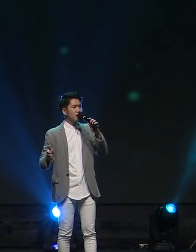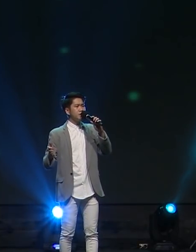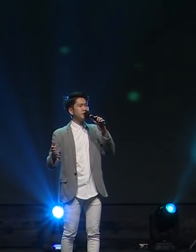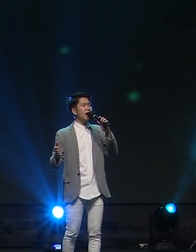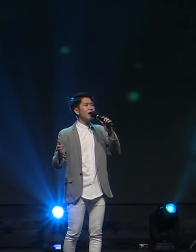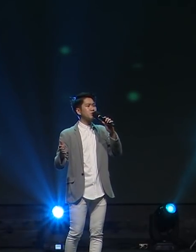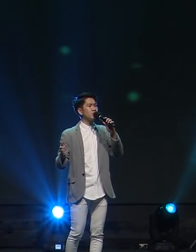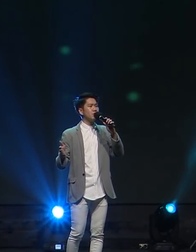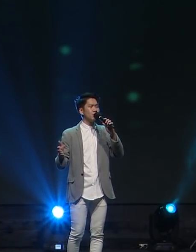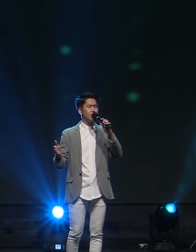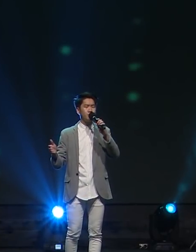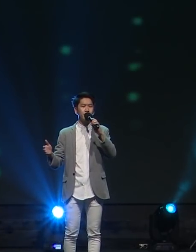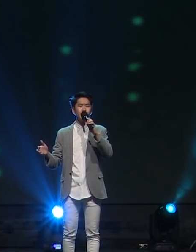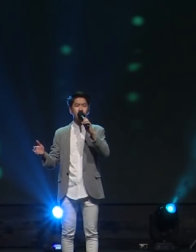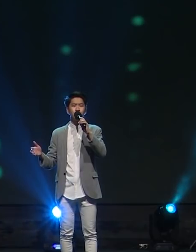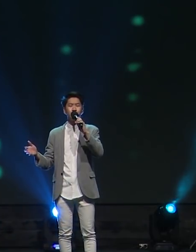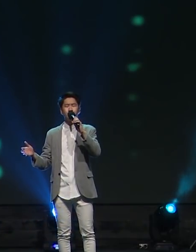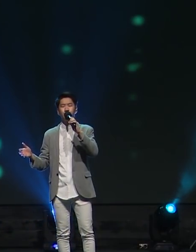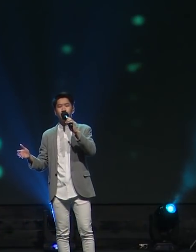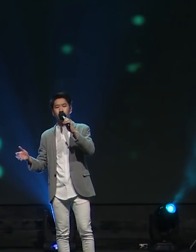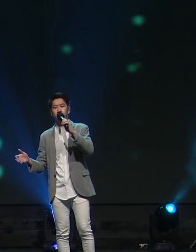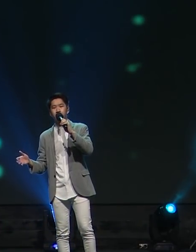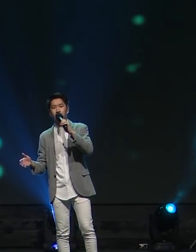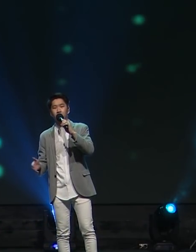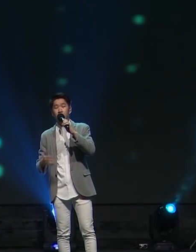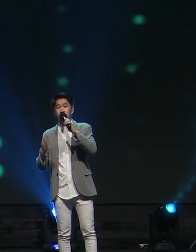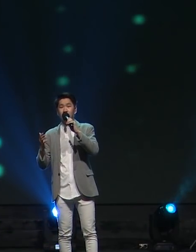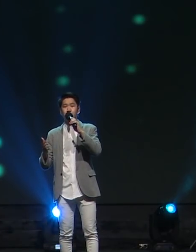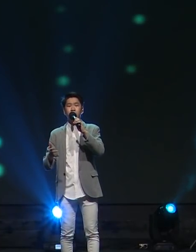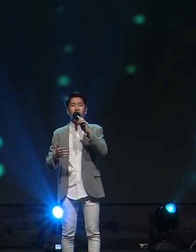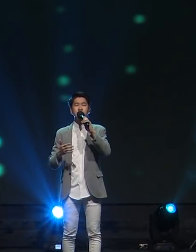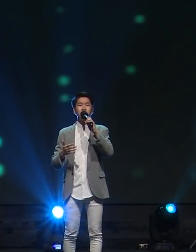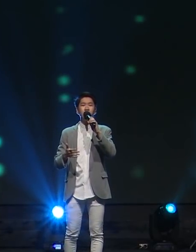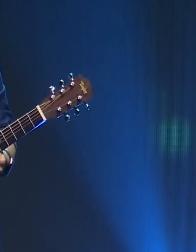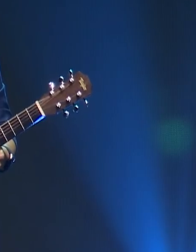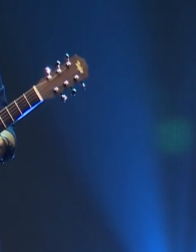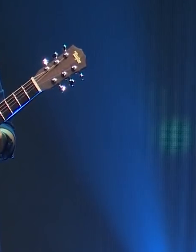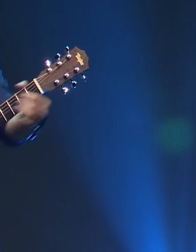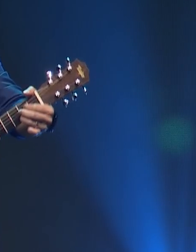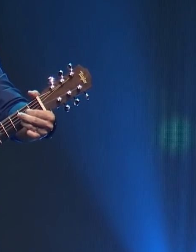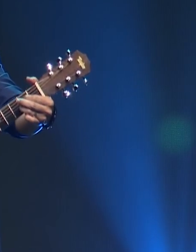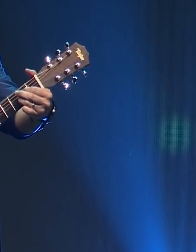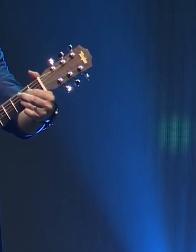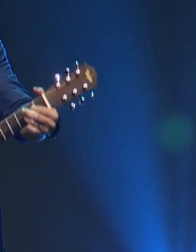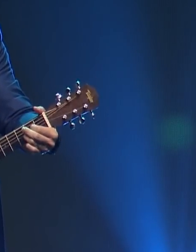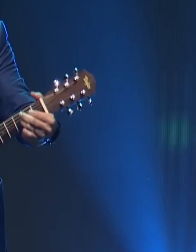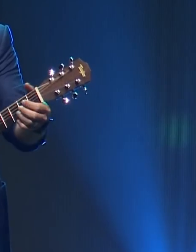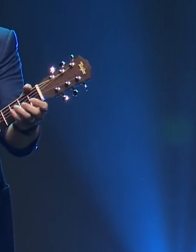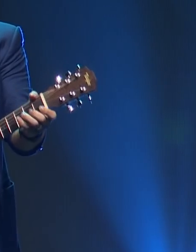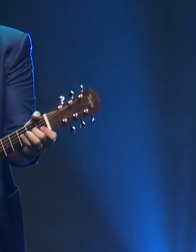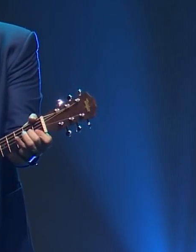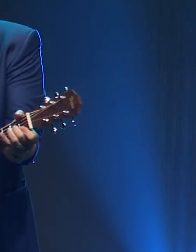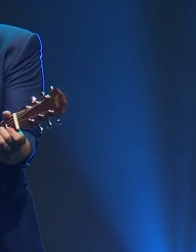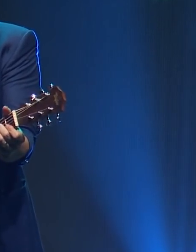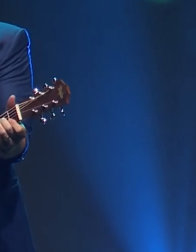jawaban yang ku perlu, tapi zaman yang